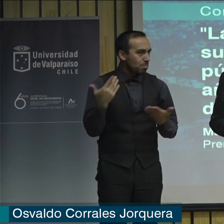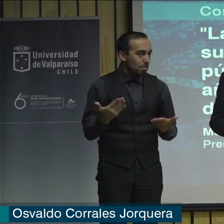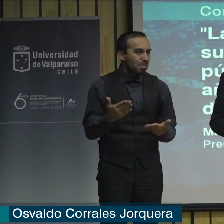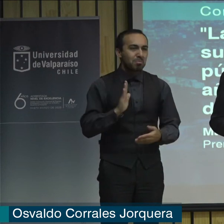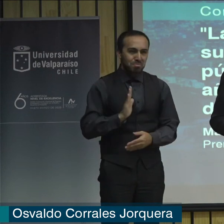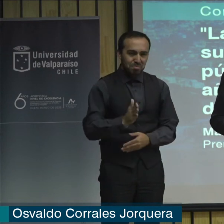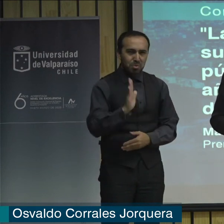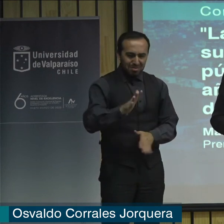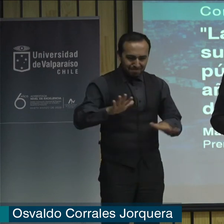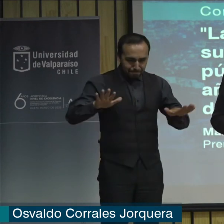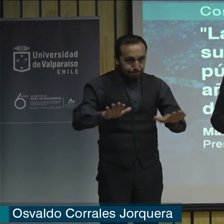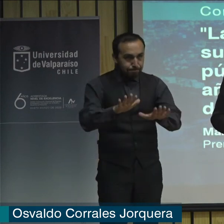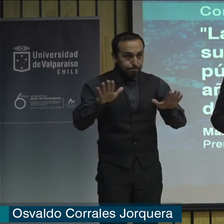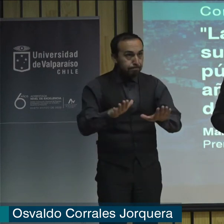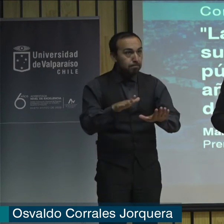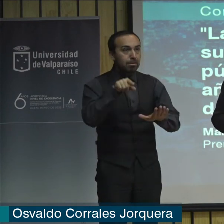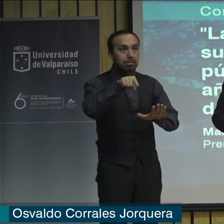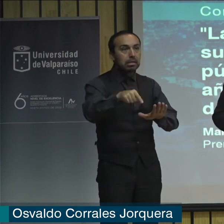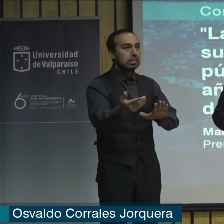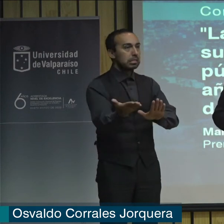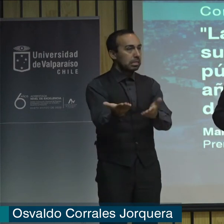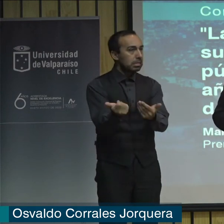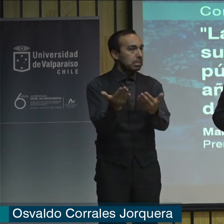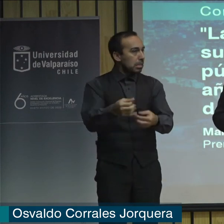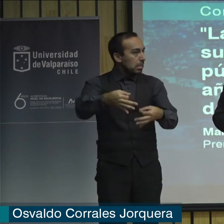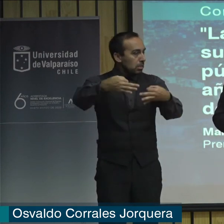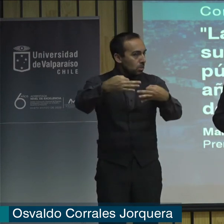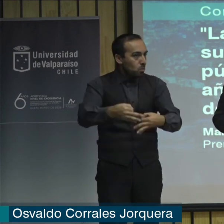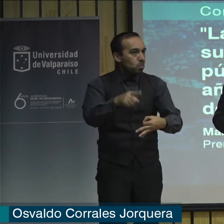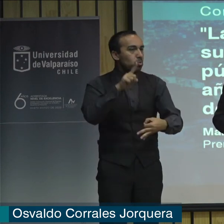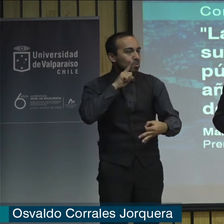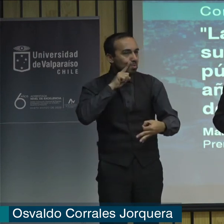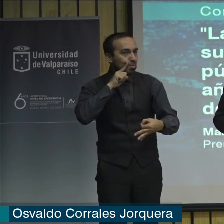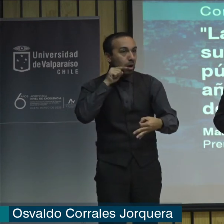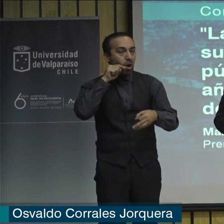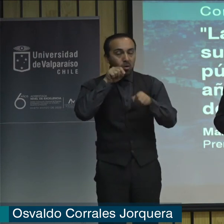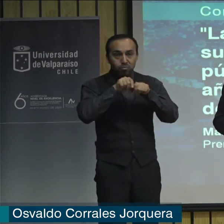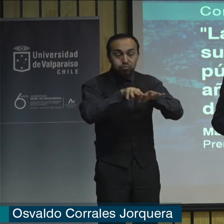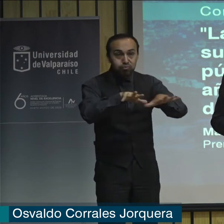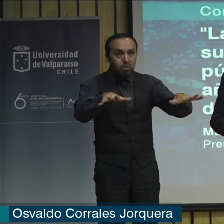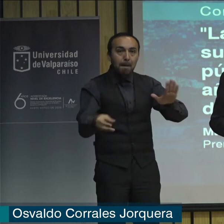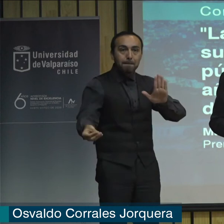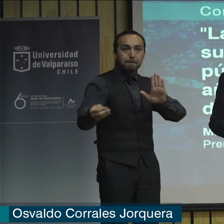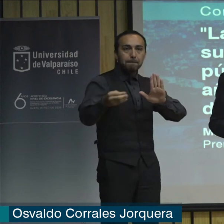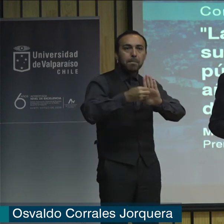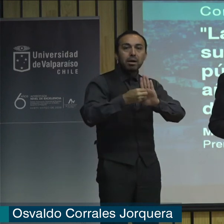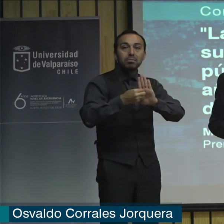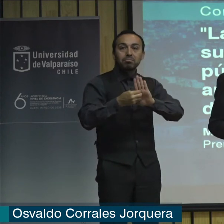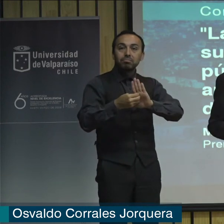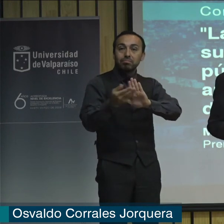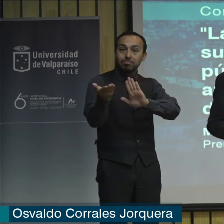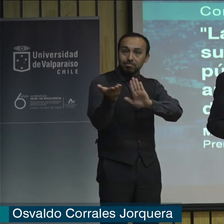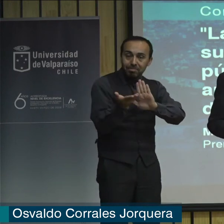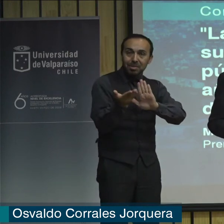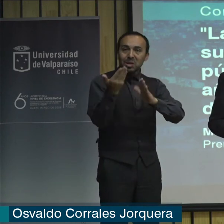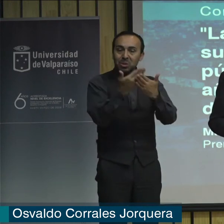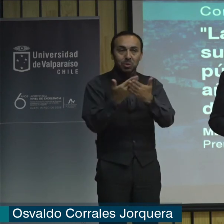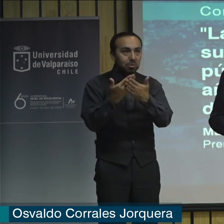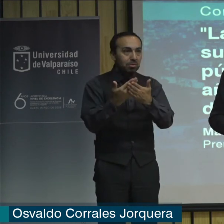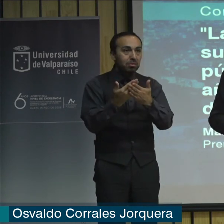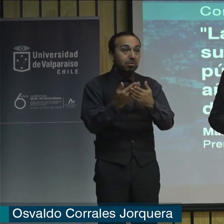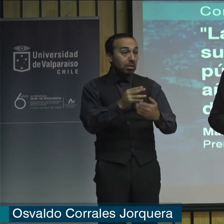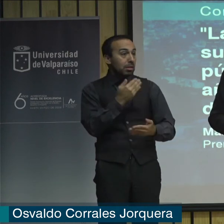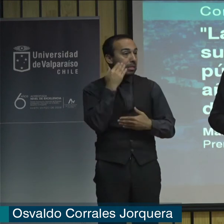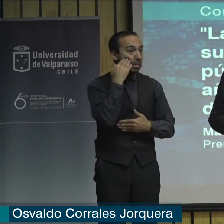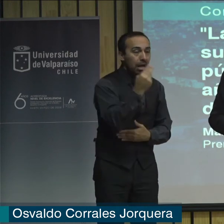esmero para lo cual es urgente diversificar nuestra oferta académica y responder a la demanda que nos